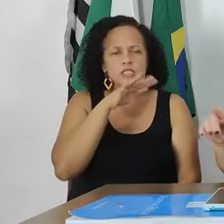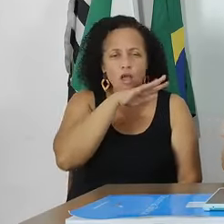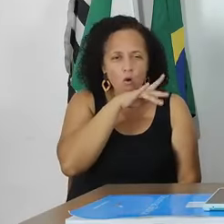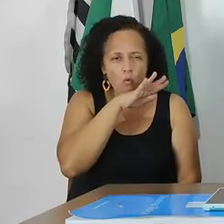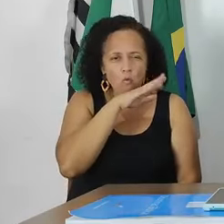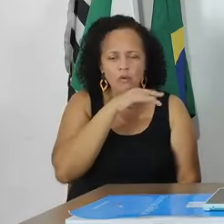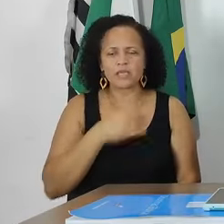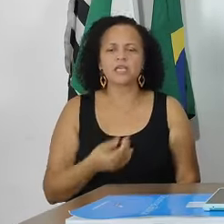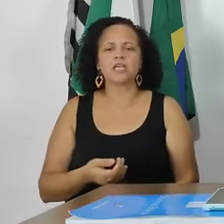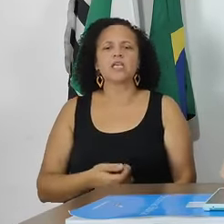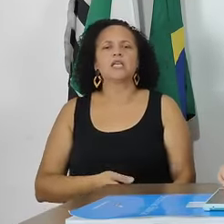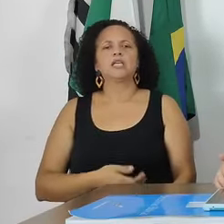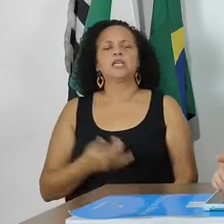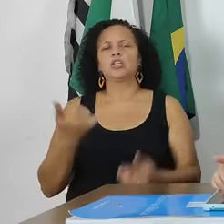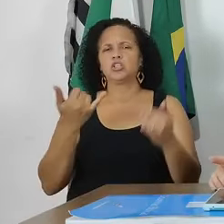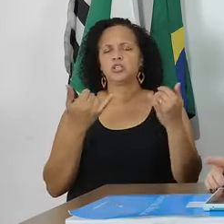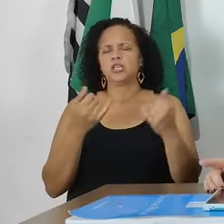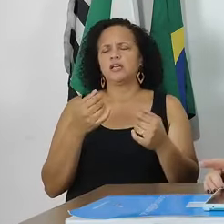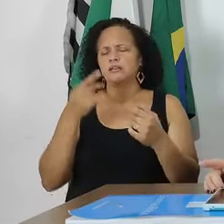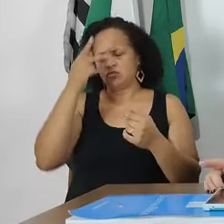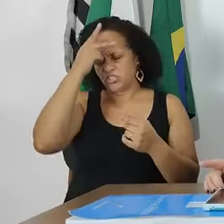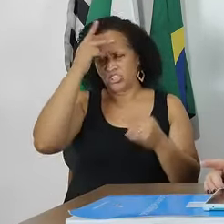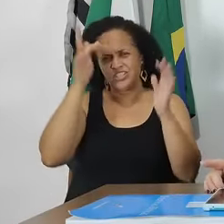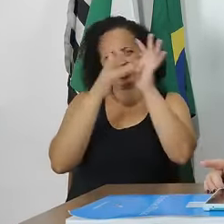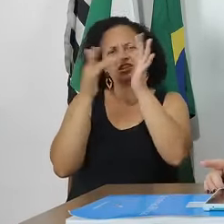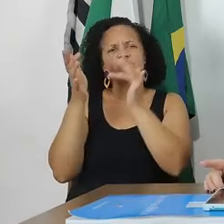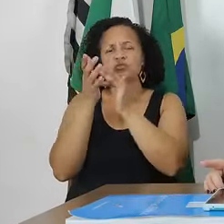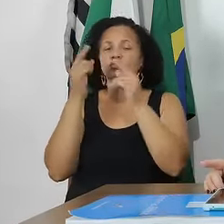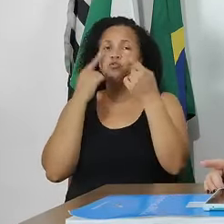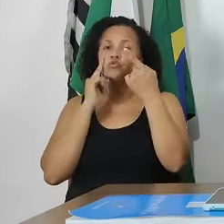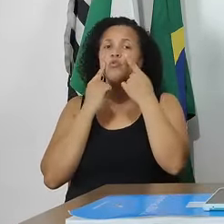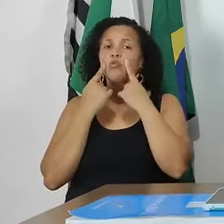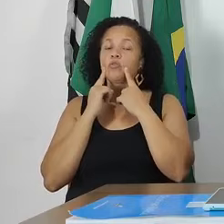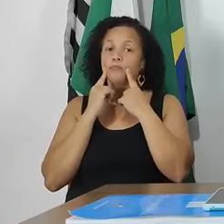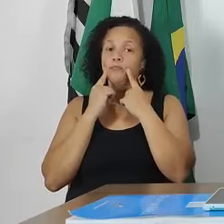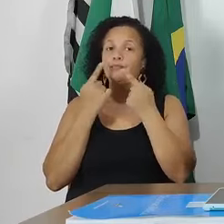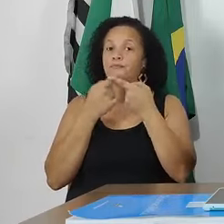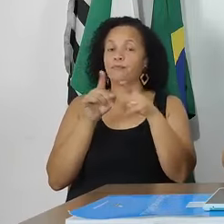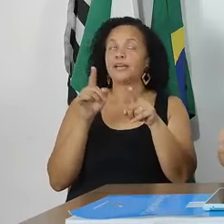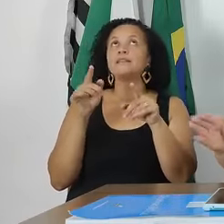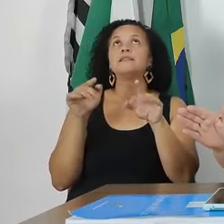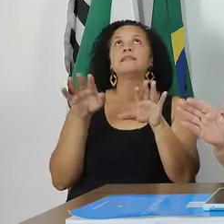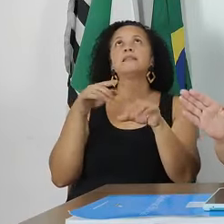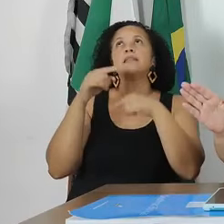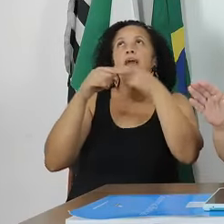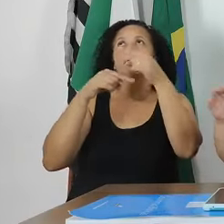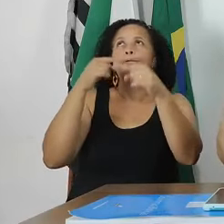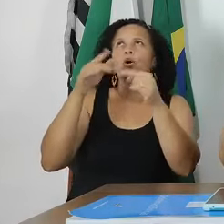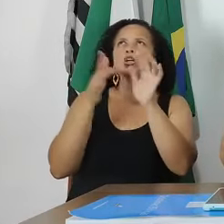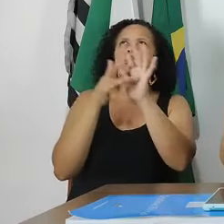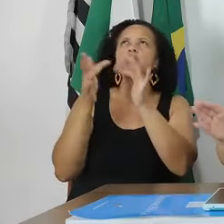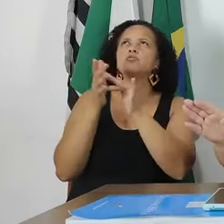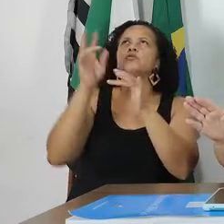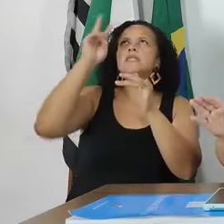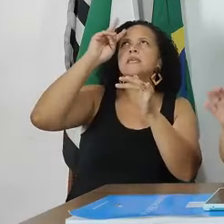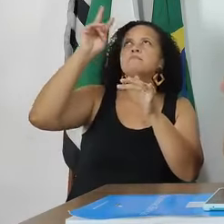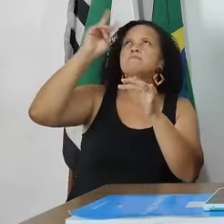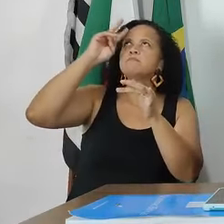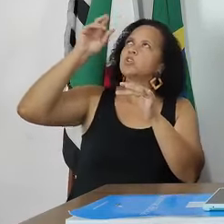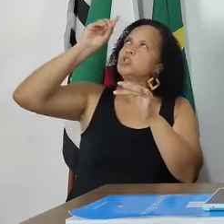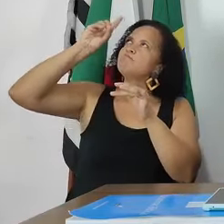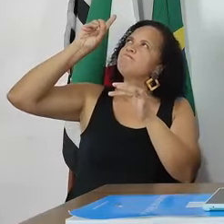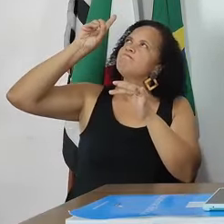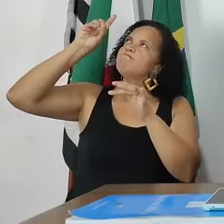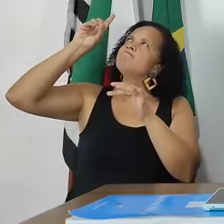um vídeo, não enviou a informação para outras pessoas, né? Não proliferou aquela mensagem.